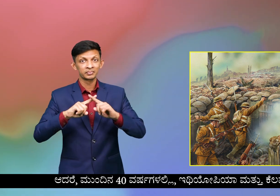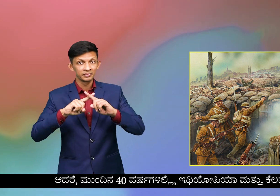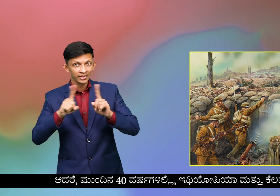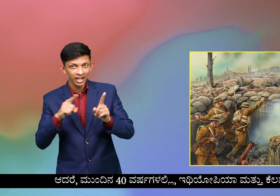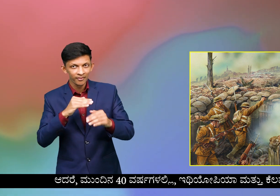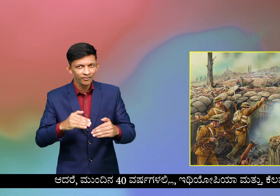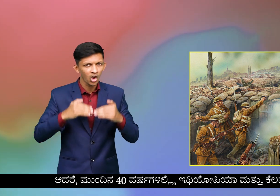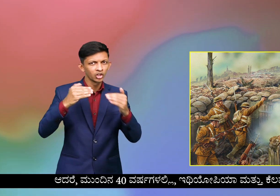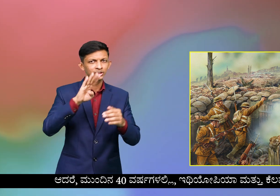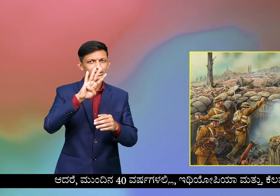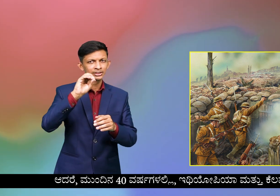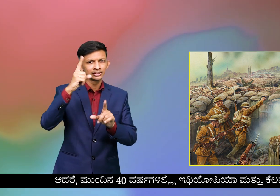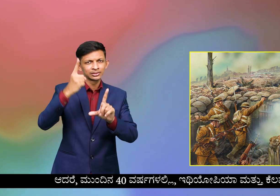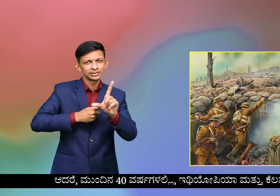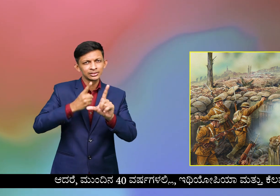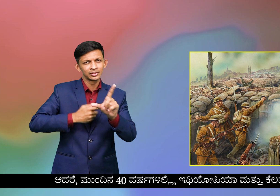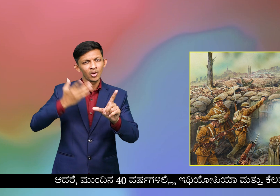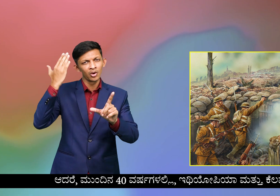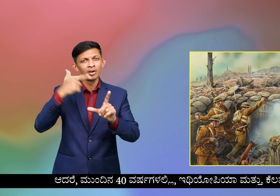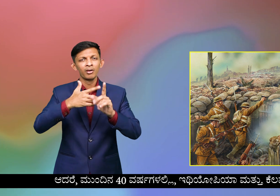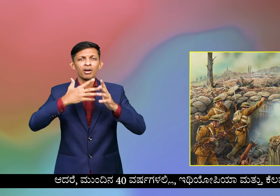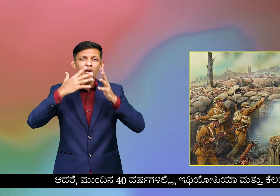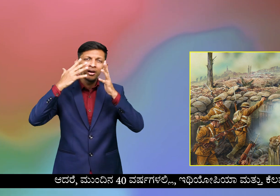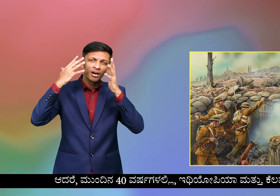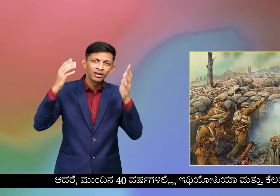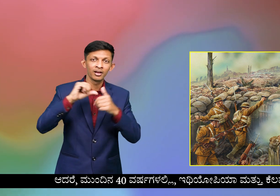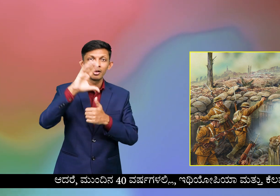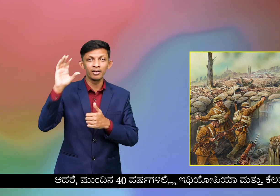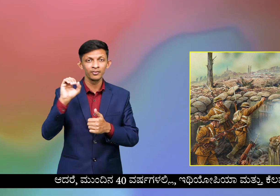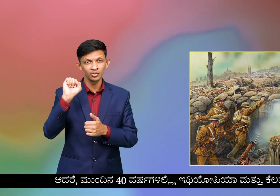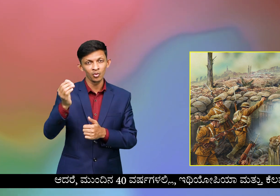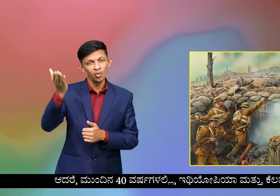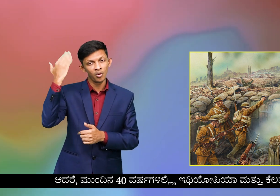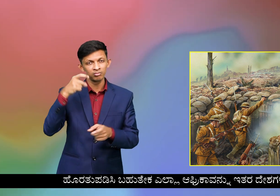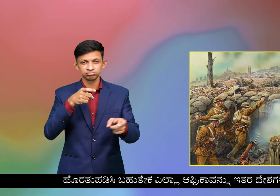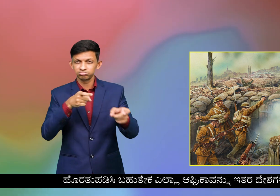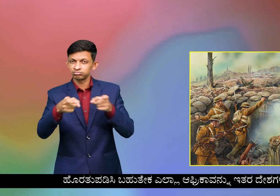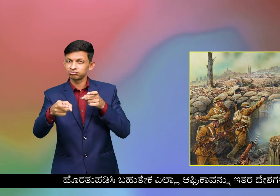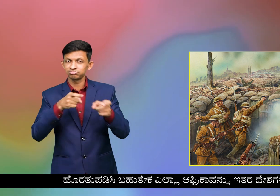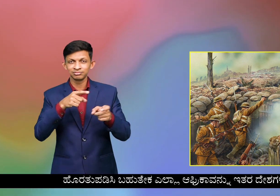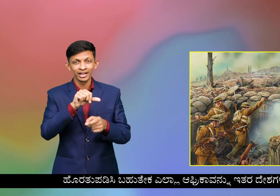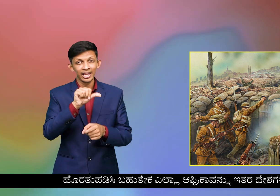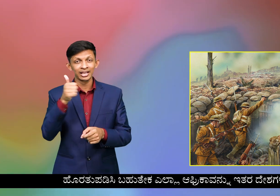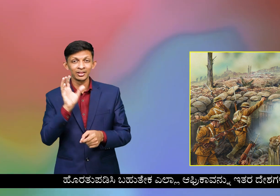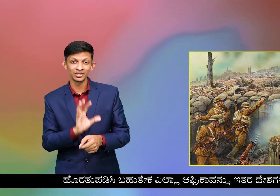ಆದರೆ ಮುಂದಿನ 40 ವರ್ಷಗಳಲ್ಲಿ ಇಥಿಯೋಪಿಯಾ ಮತ್ತು ಕೆಲವು ಸಣ್ಣ ಸ್ಥಳಗಳನ್ನು ಹೊರತುಪಡಿಸಿ ಬಹುತೇಕ